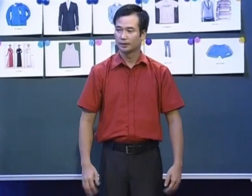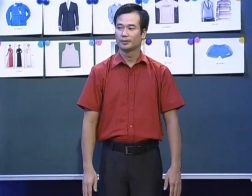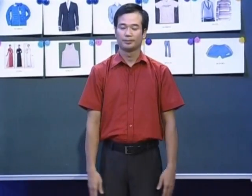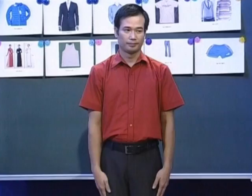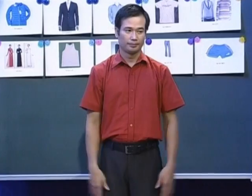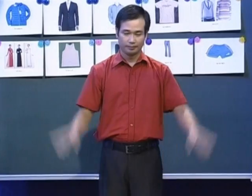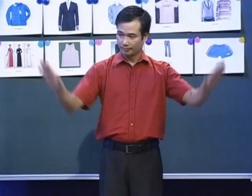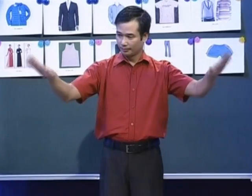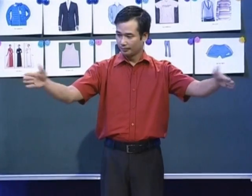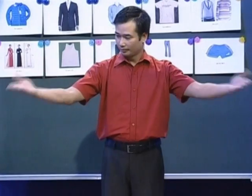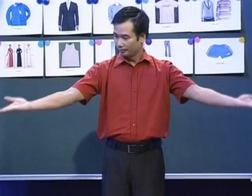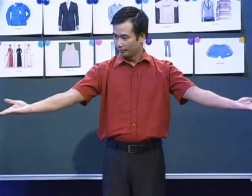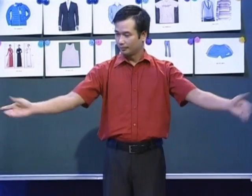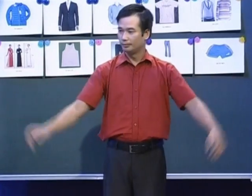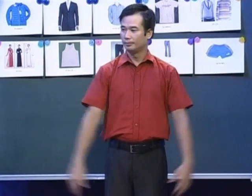phía ngoài.